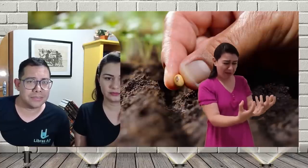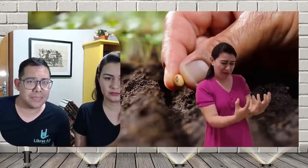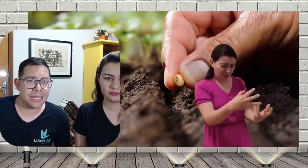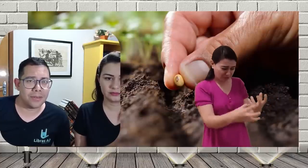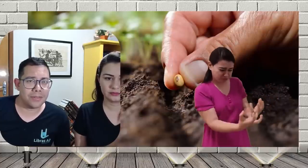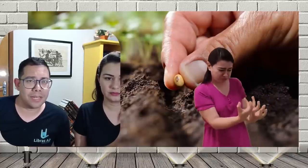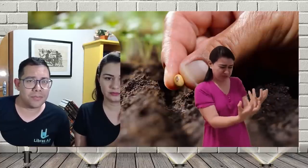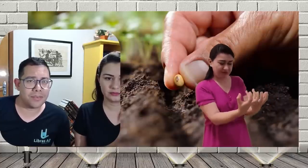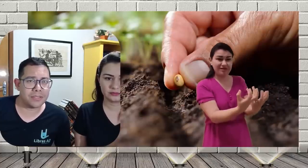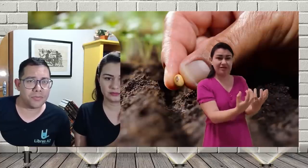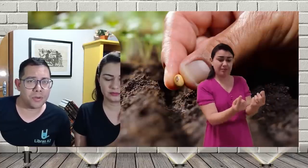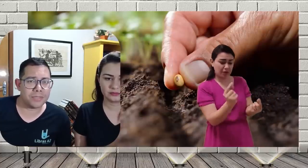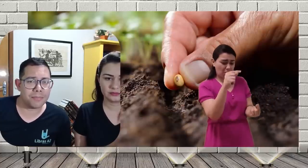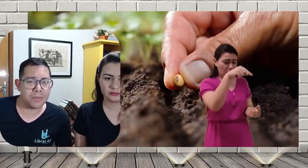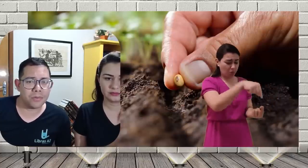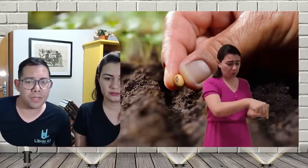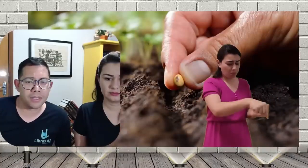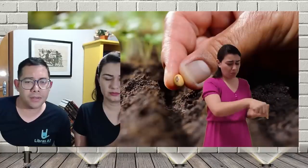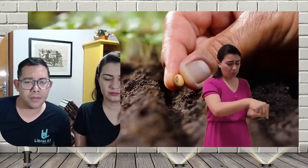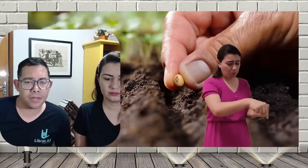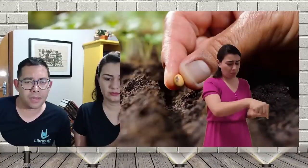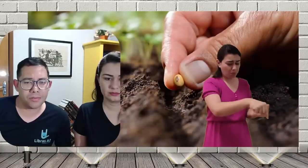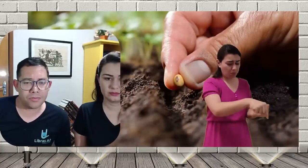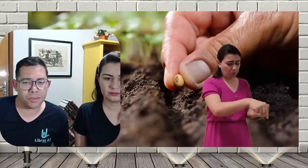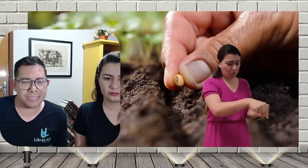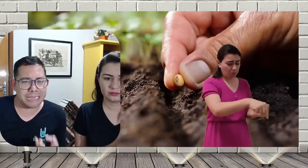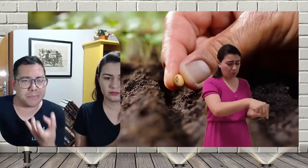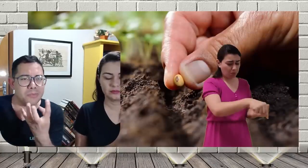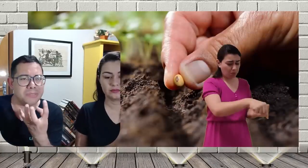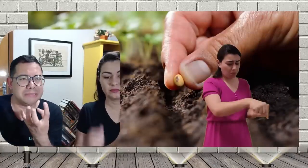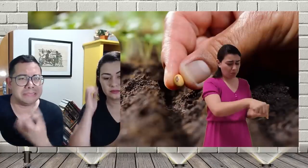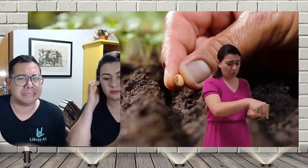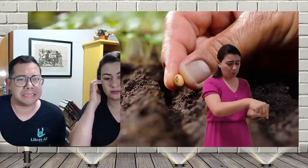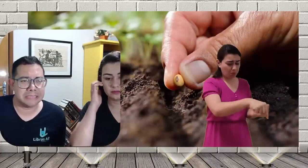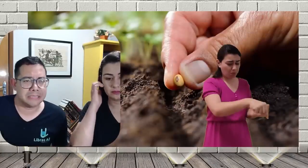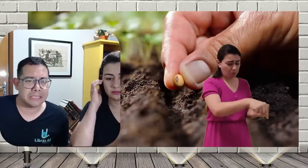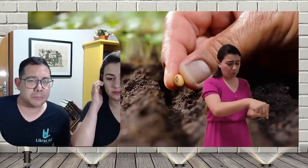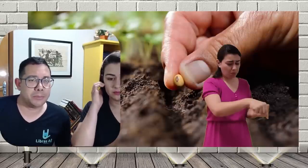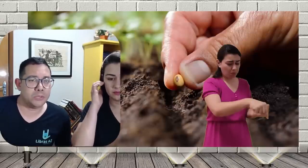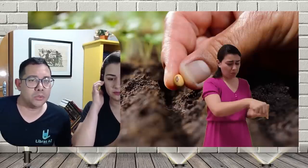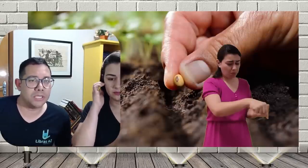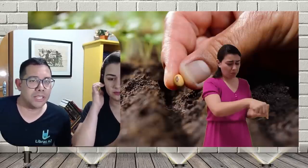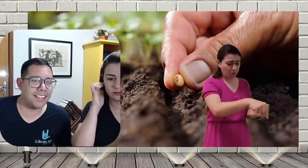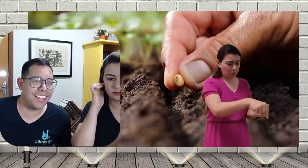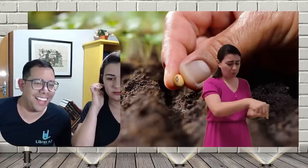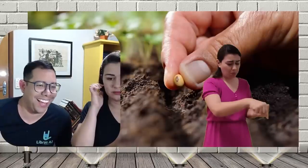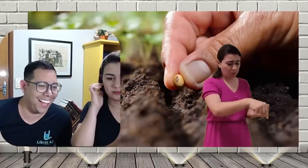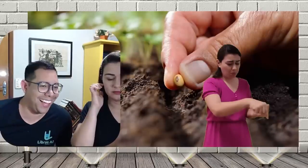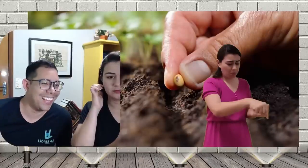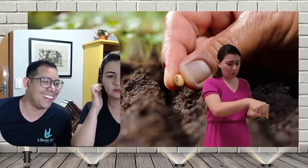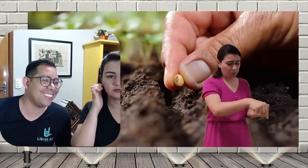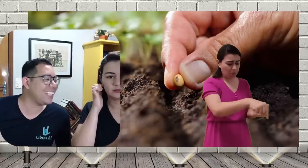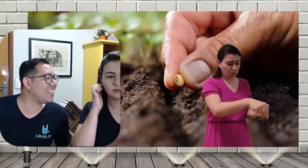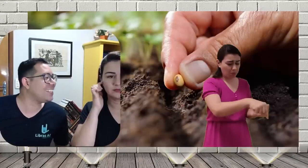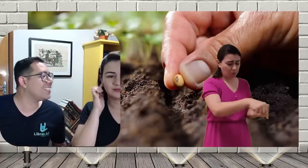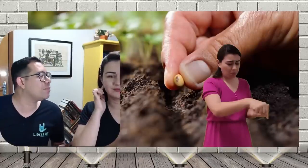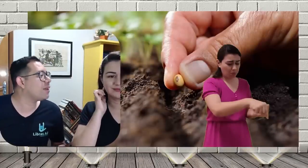Olha lá, e ela faz a forma da mão, né? Olha lá, a forma da mão muito espinhuda. Acho que nem tem essa palavra,